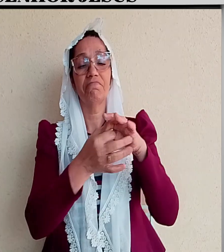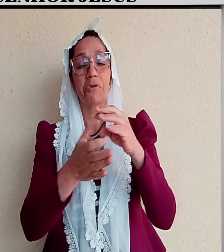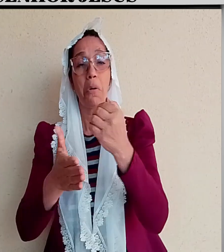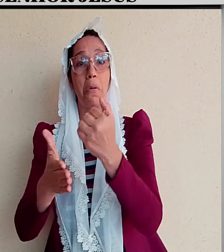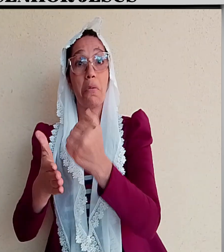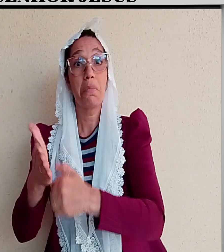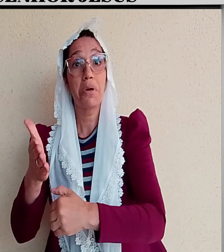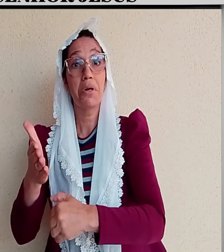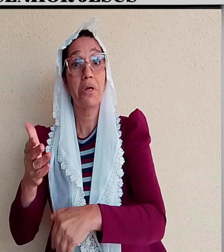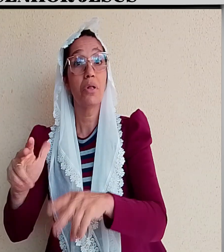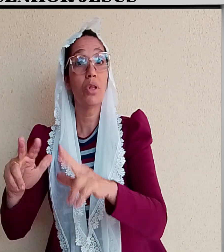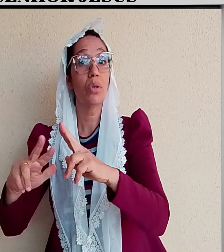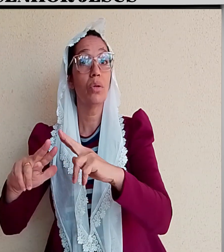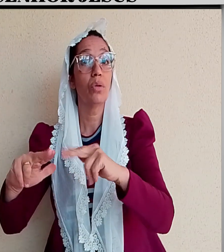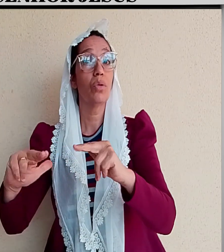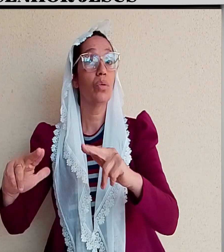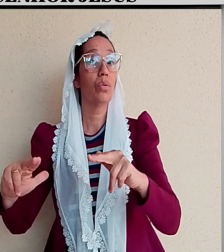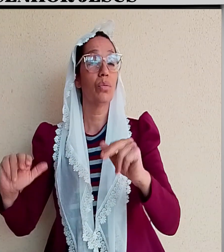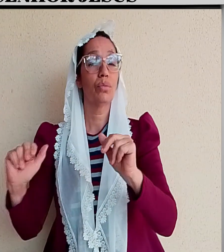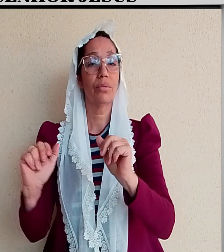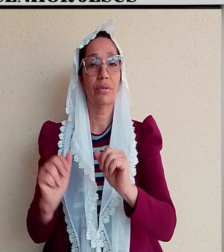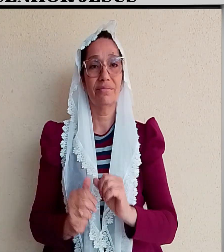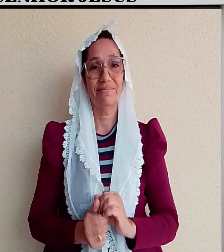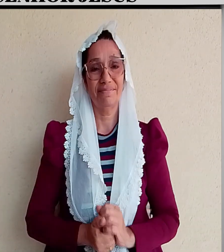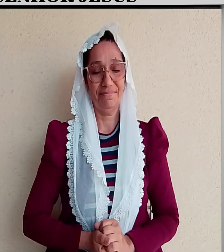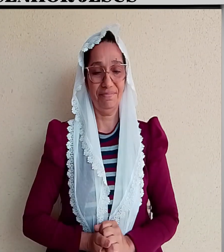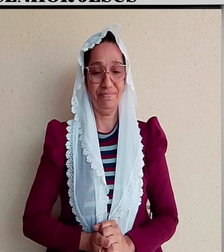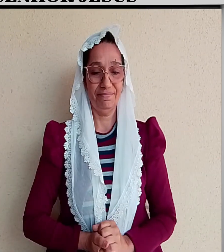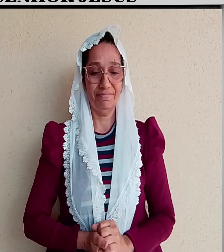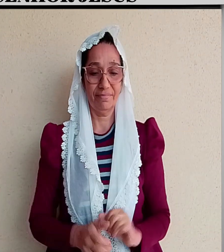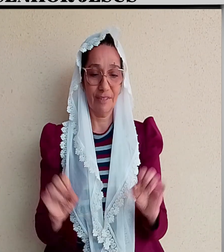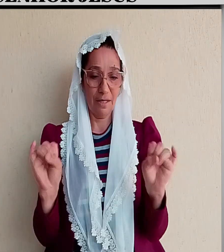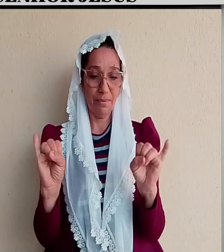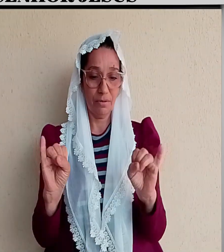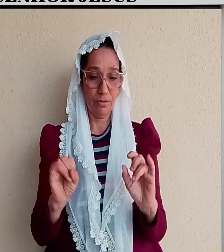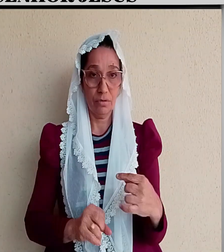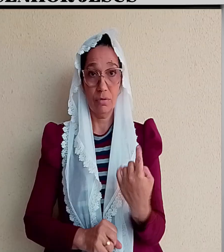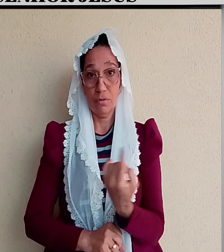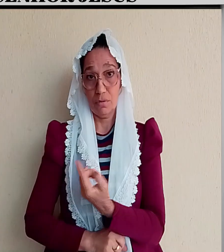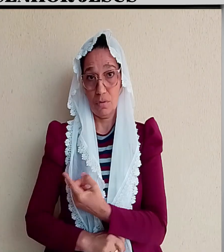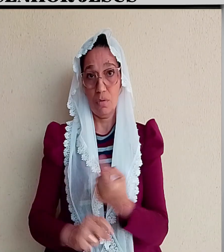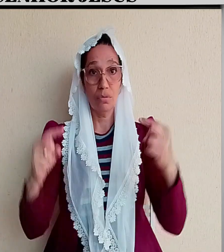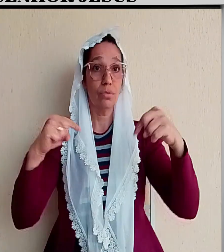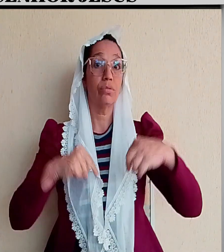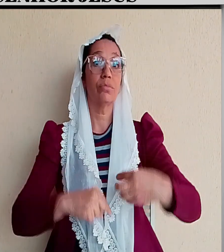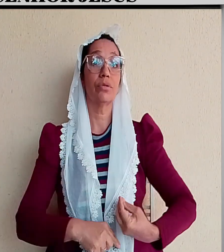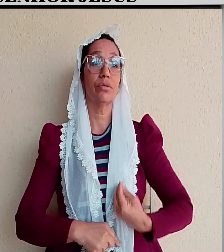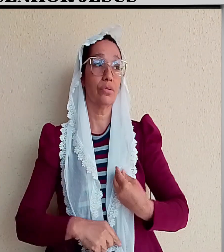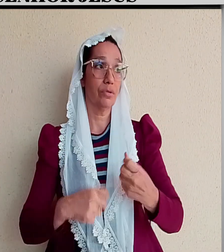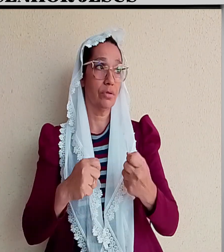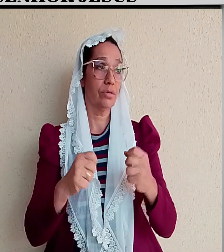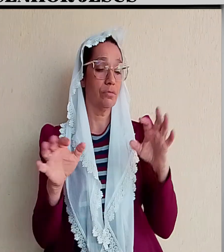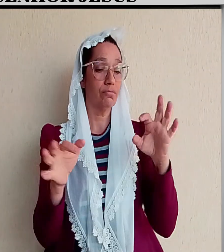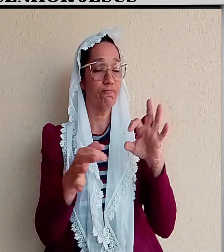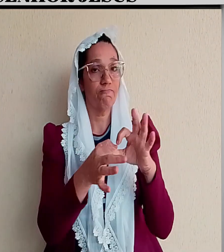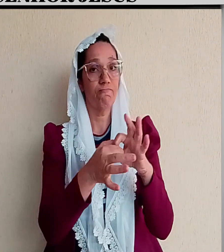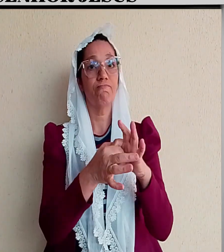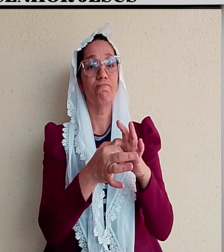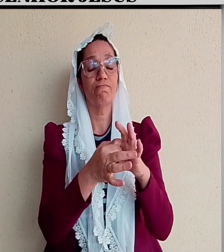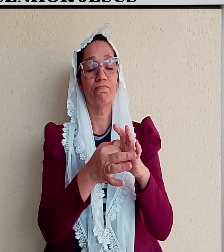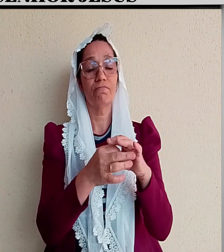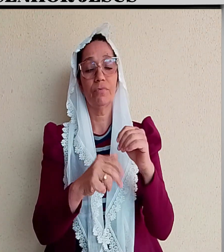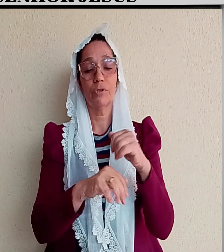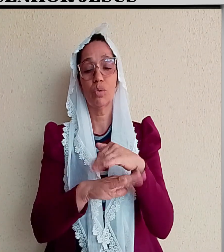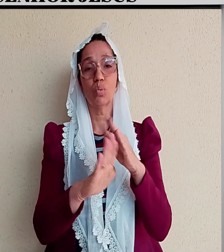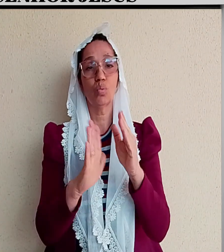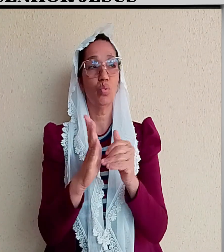das aflições, das lutas, das dores, e que possa prevalecer aqui a vontade de Deus em nós, e que a nossa